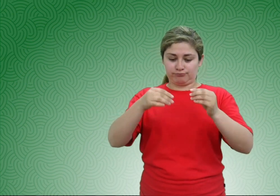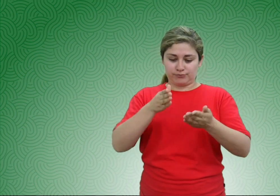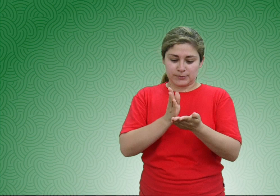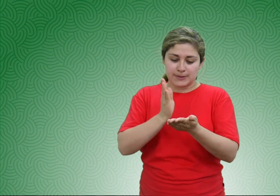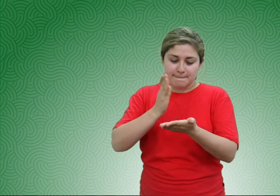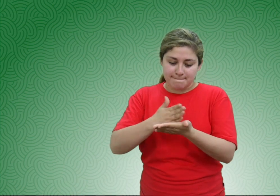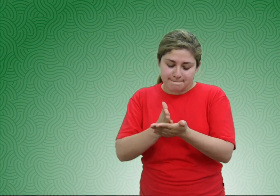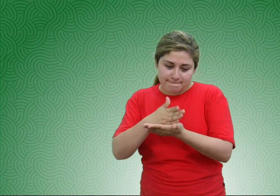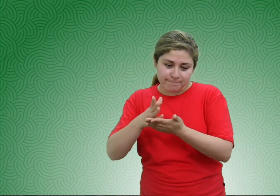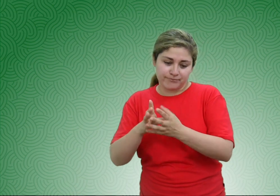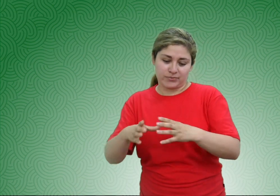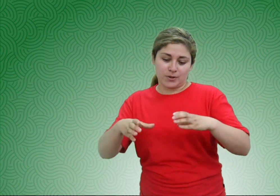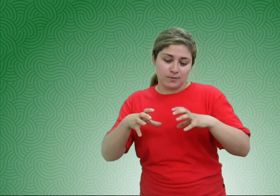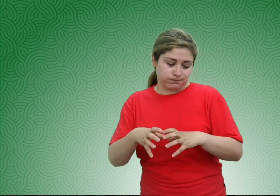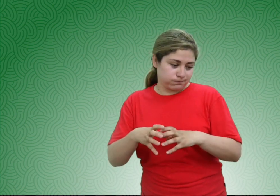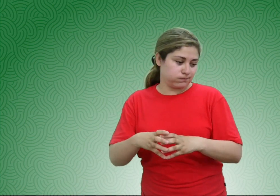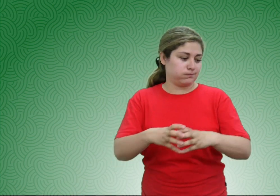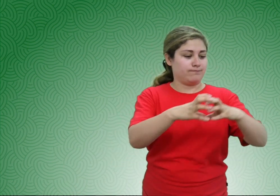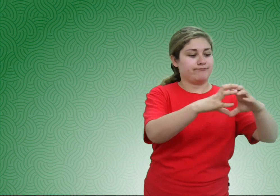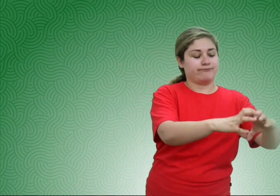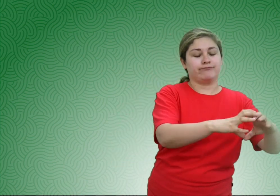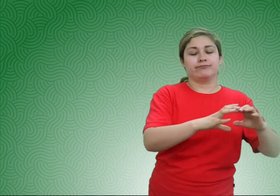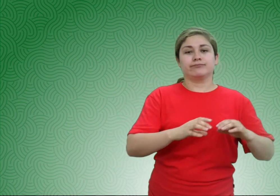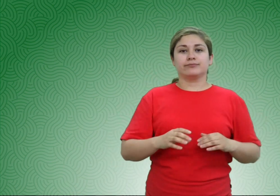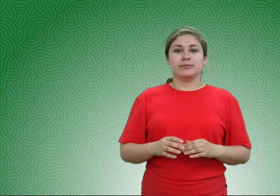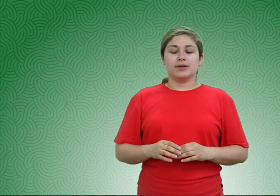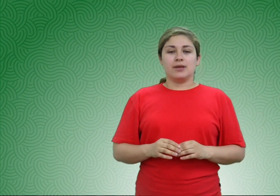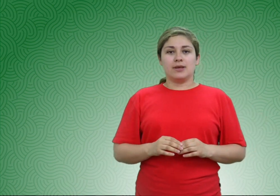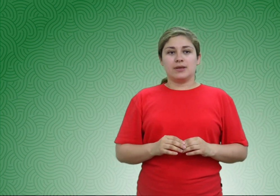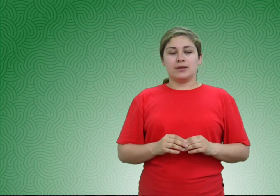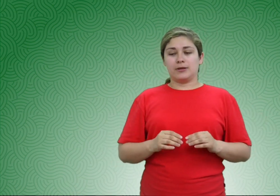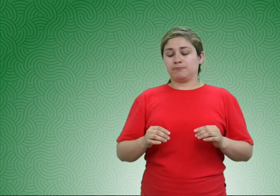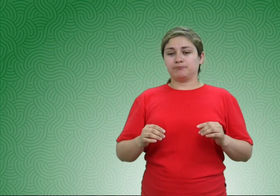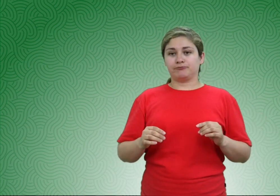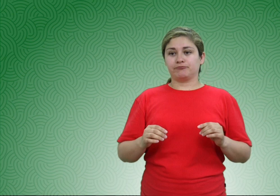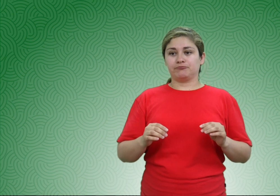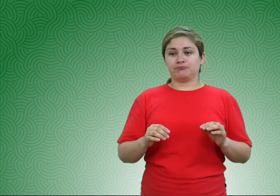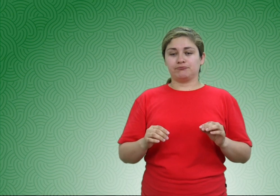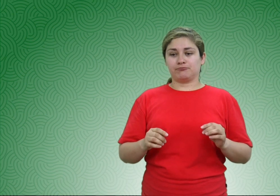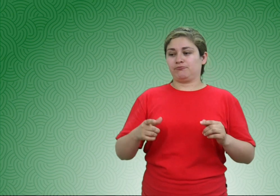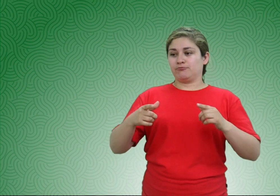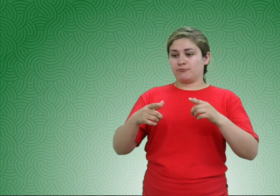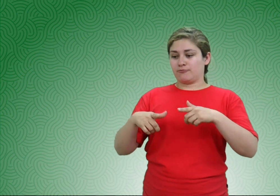operación vamos a realizar con las hojas de albahaca. Una vez que piquemos, vamos a dejar